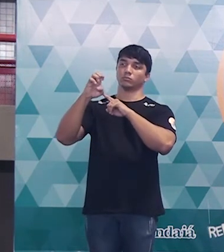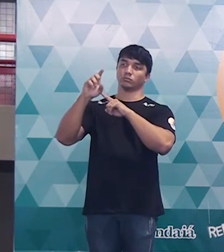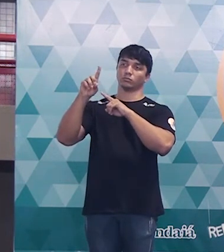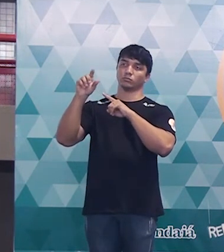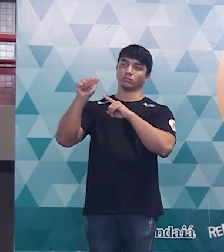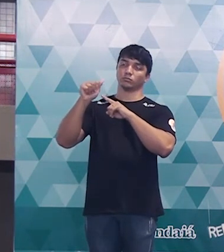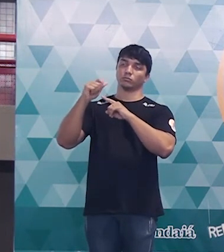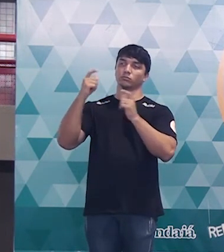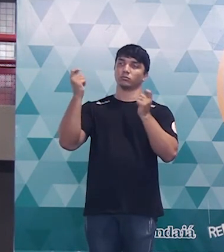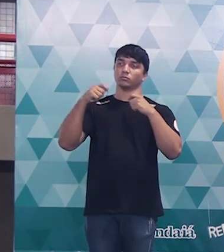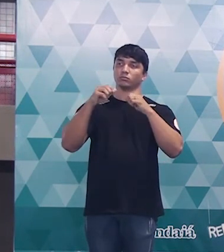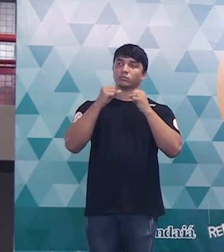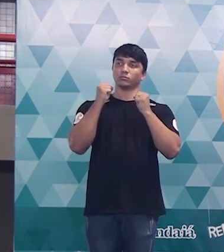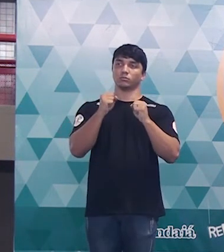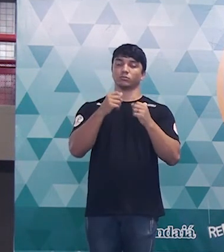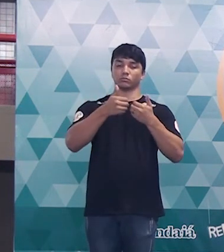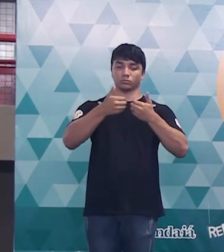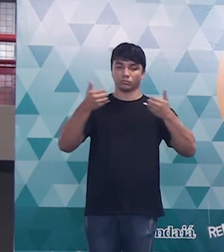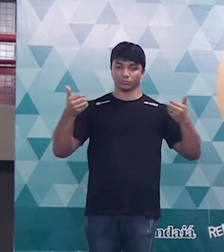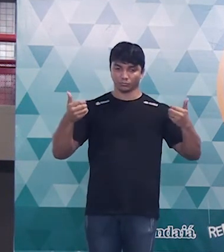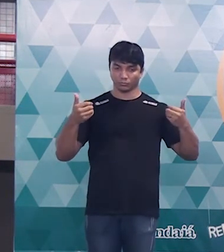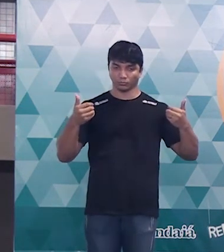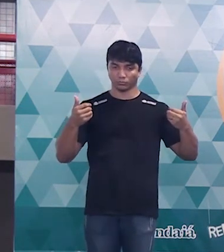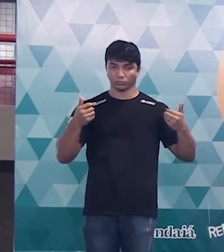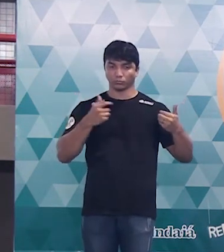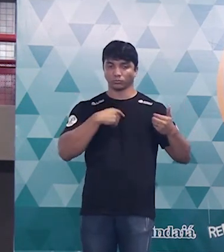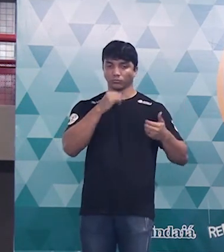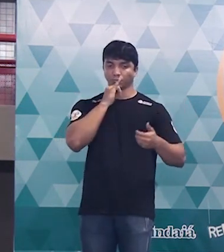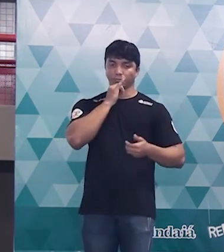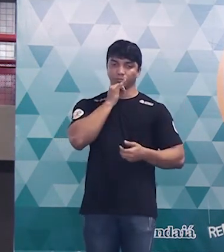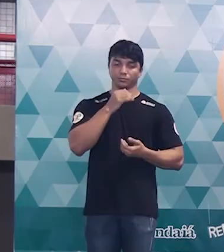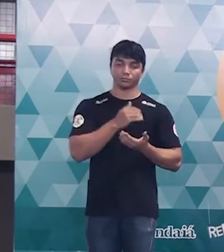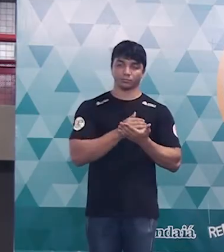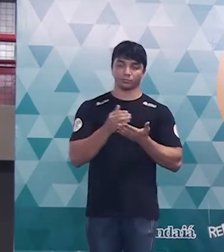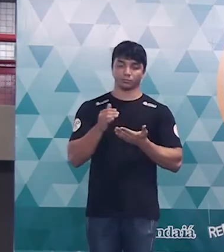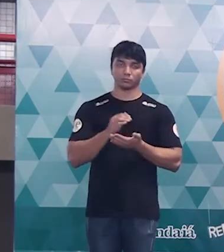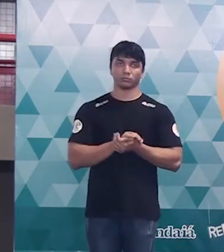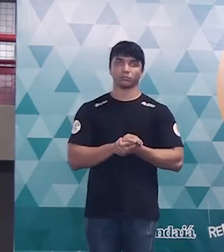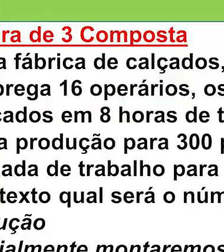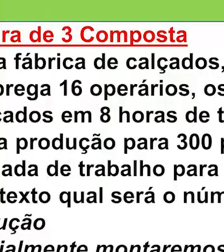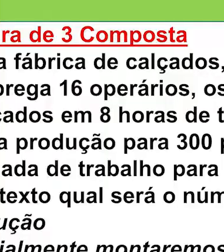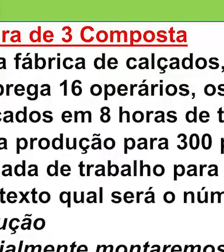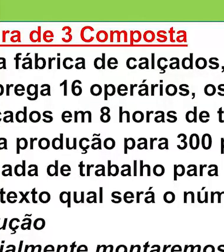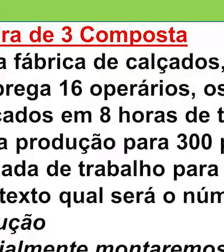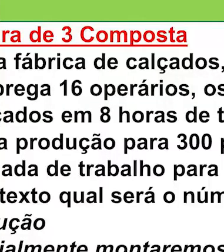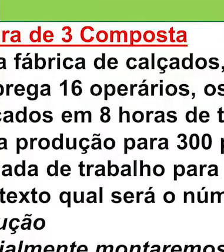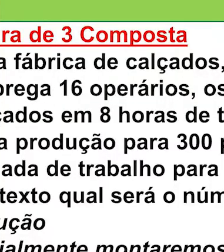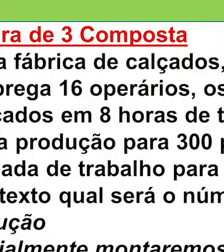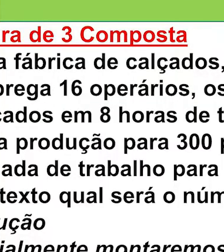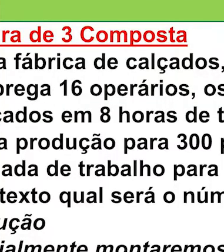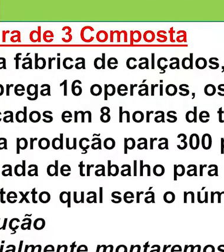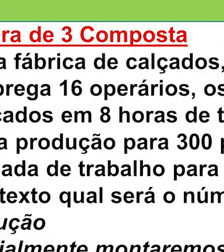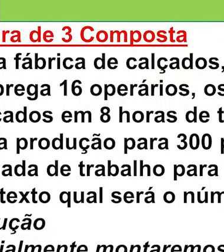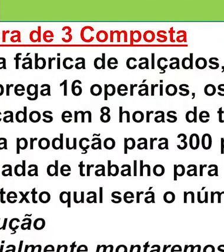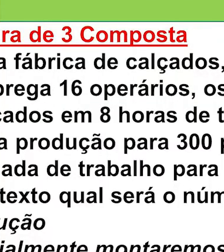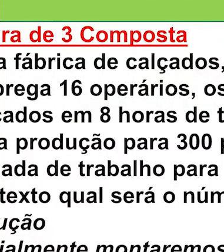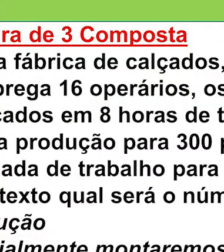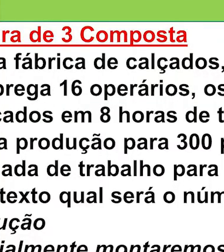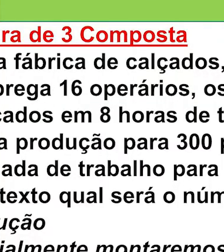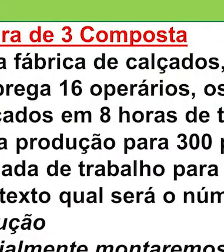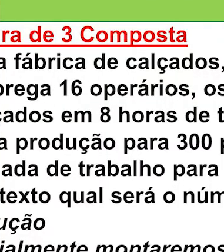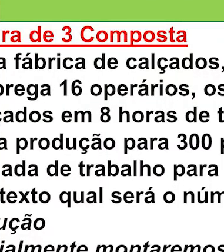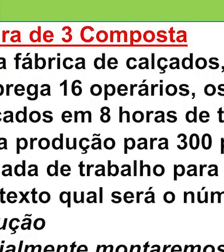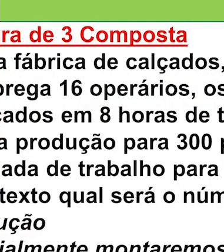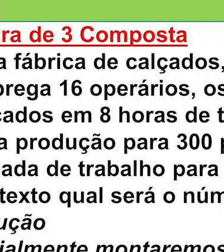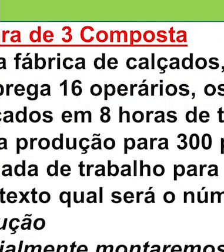contar separadamente. Vamos lá ao nosso exemplo então. Uma fábrica de calçados,